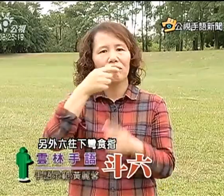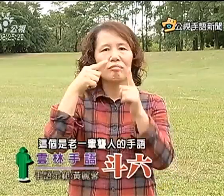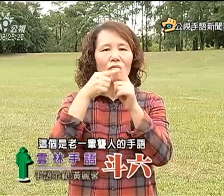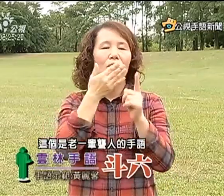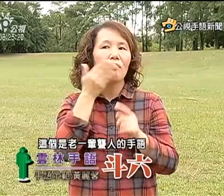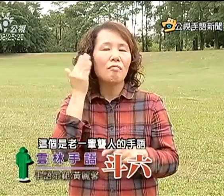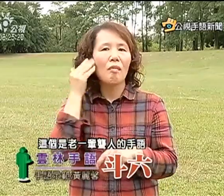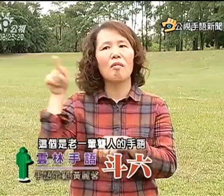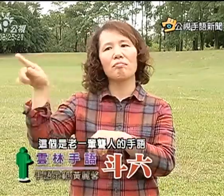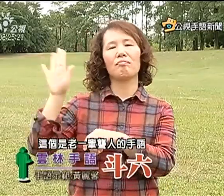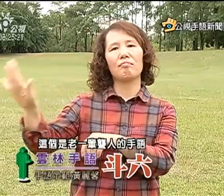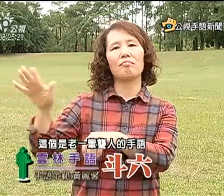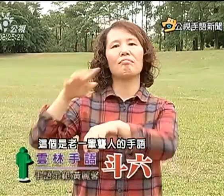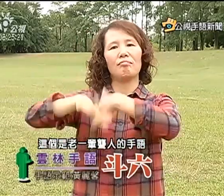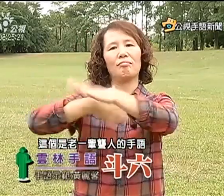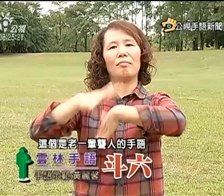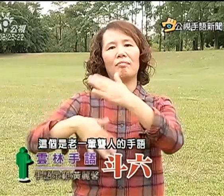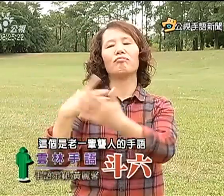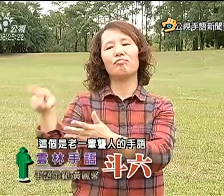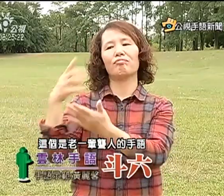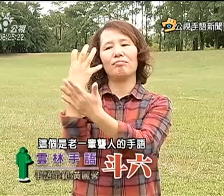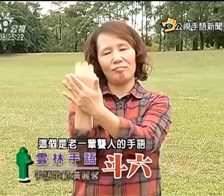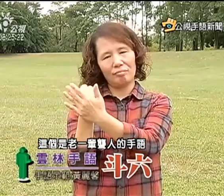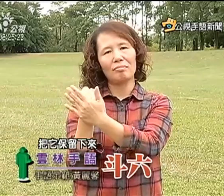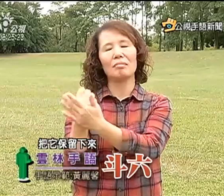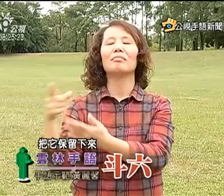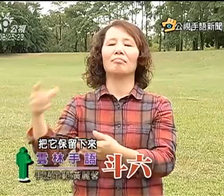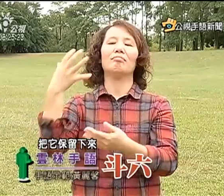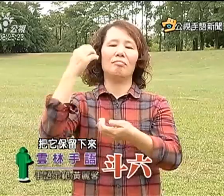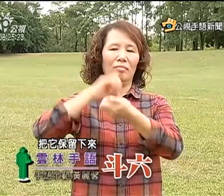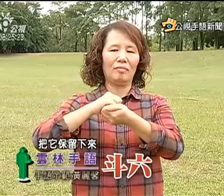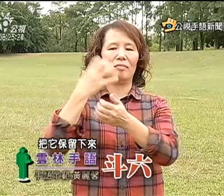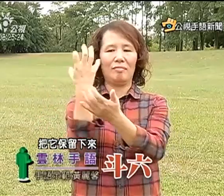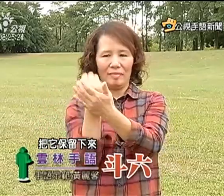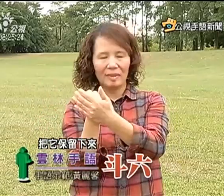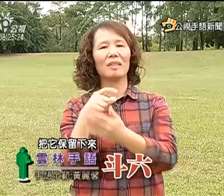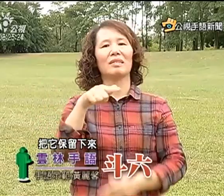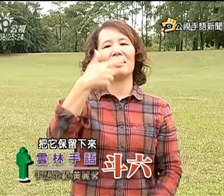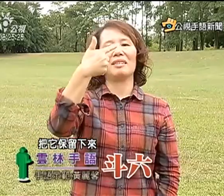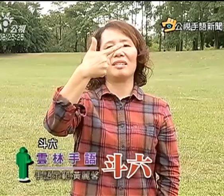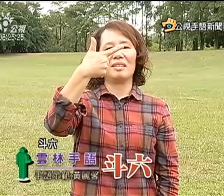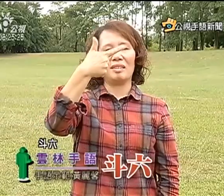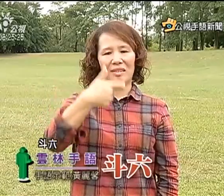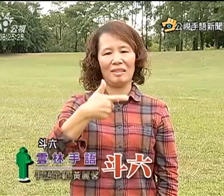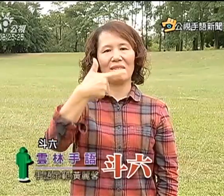这个是老一辈聋人的手语，把它保留下来，斗六。